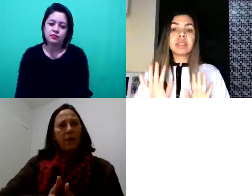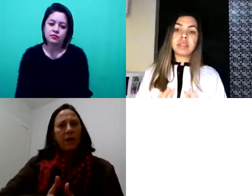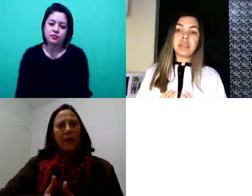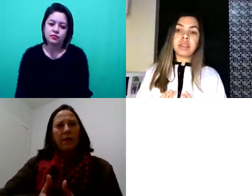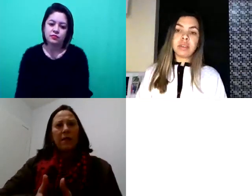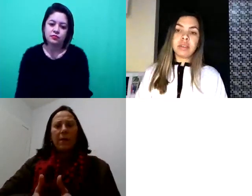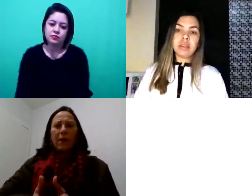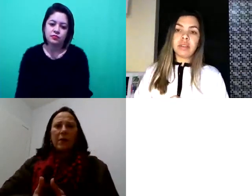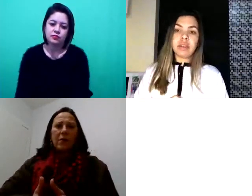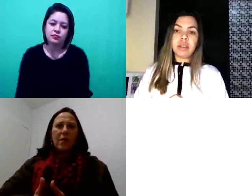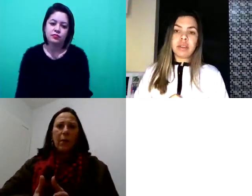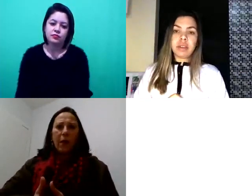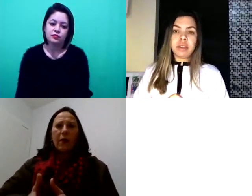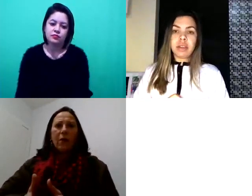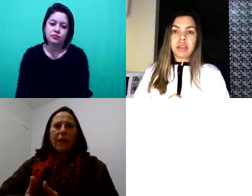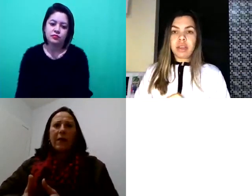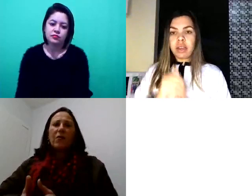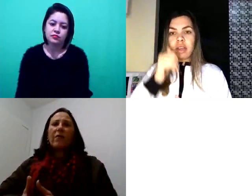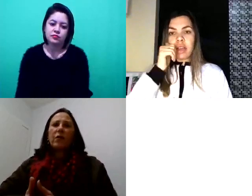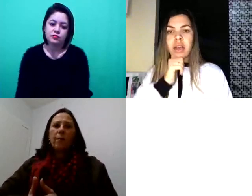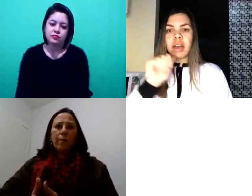a Luana Aparecida está perguntando se pode colocar até o dia 20.